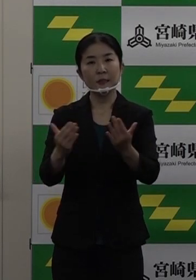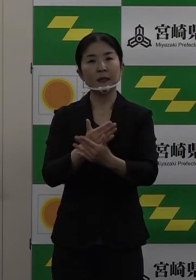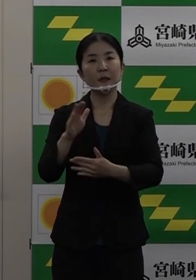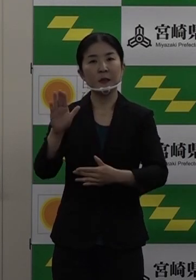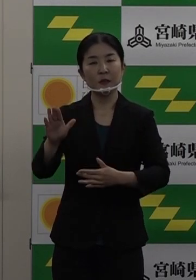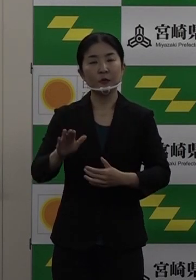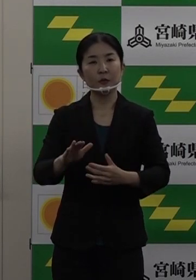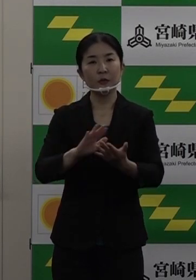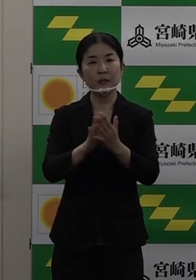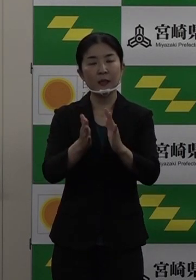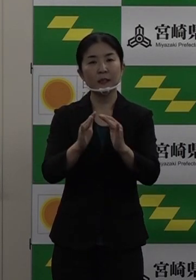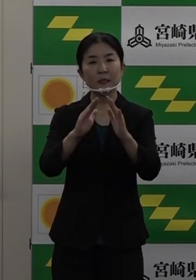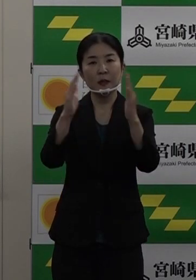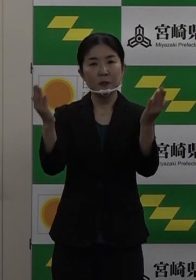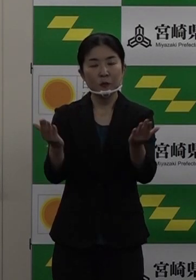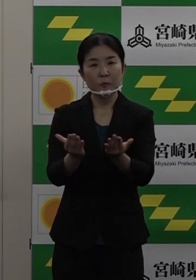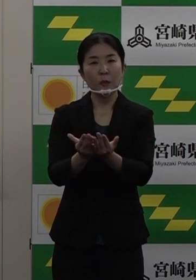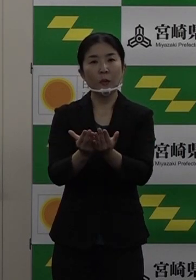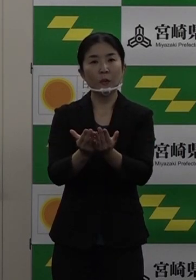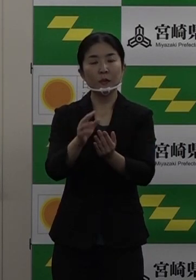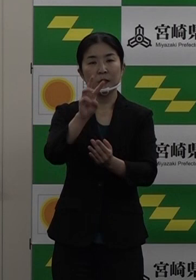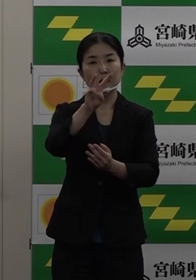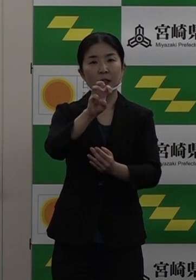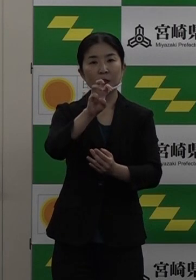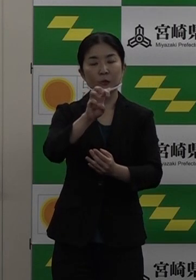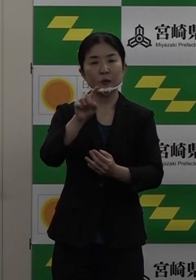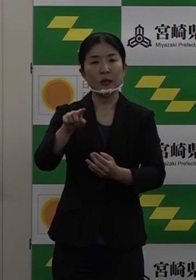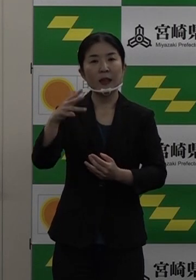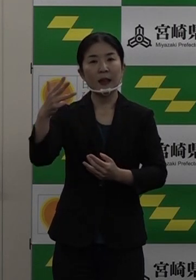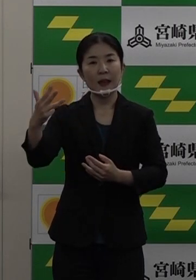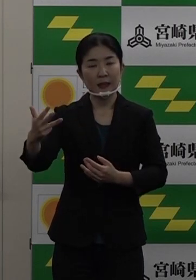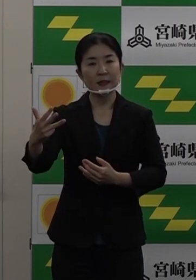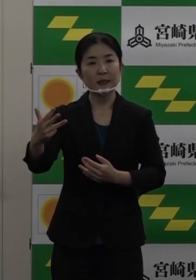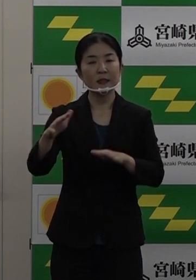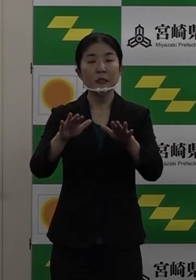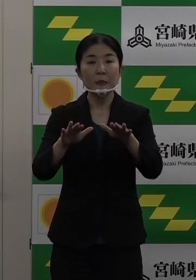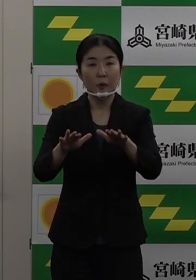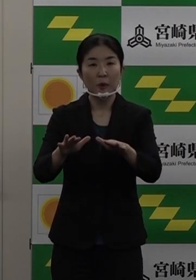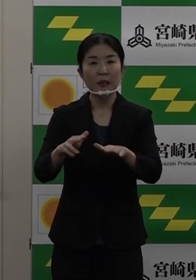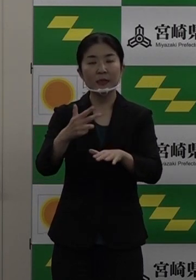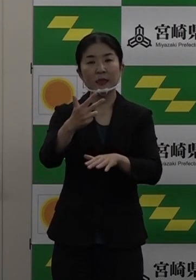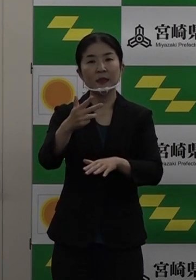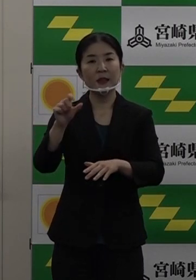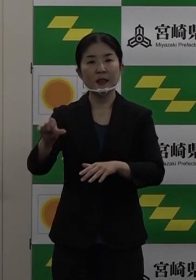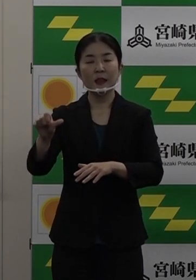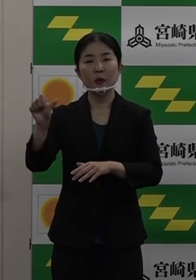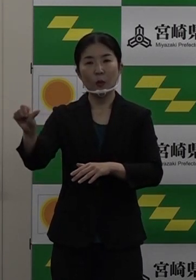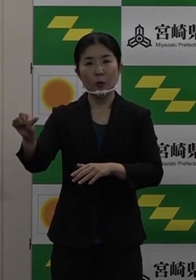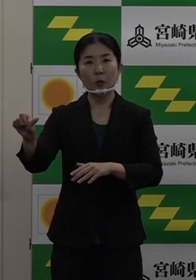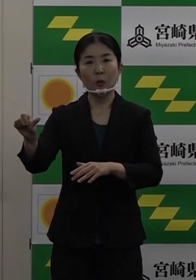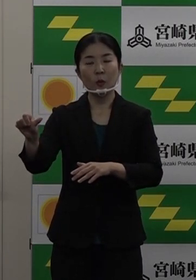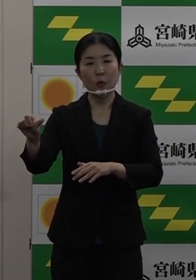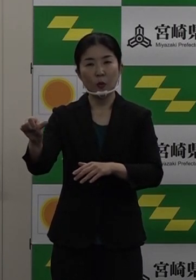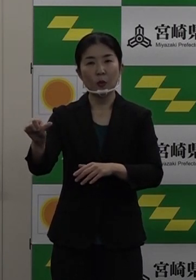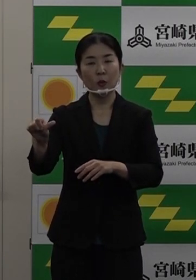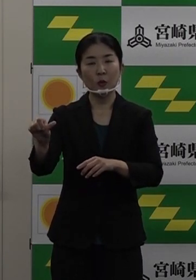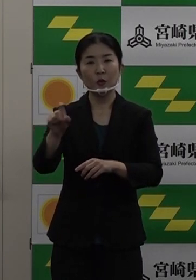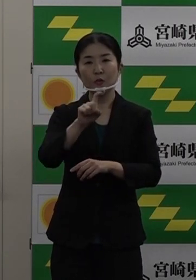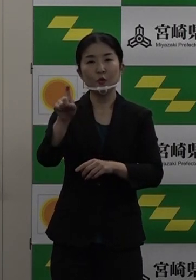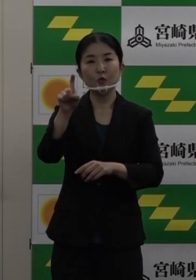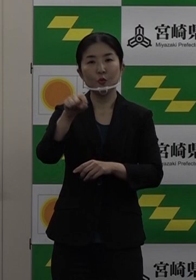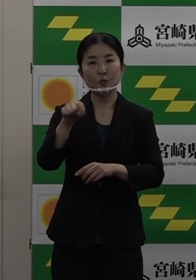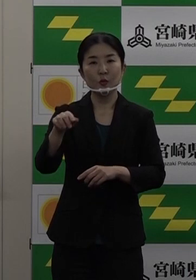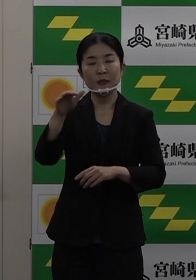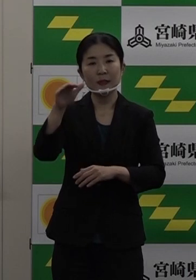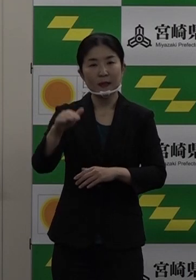そして県全体としましても 30.8 まで参りましたが、現在 7.5、 この10人を下回るところ